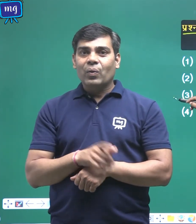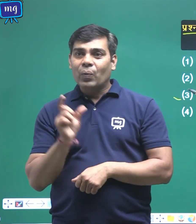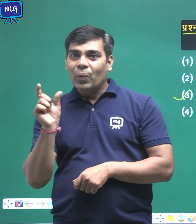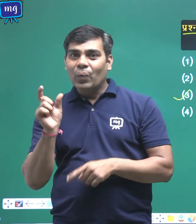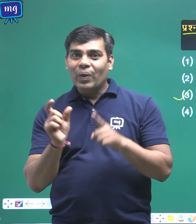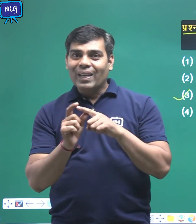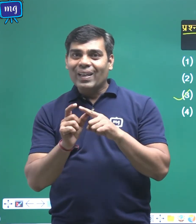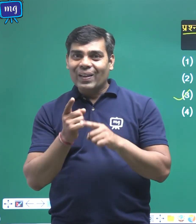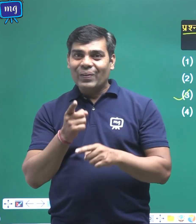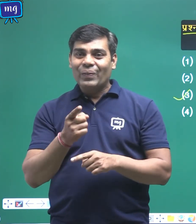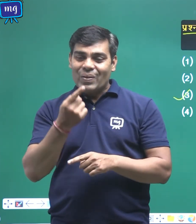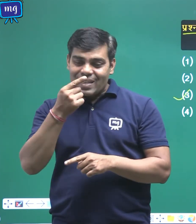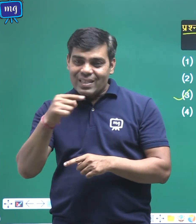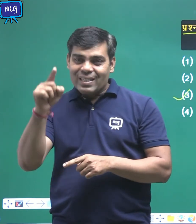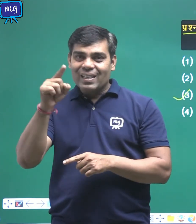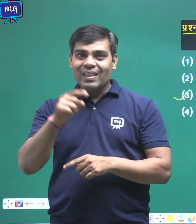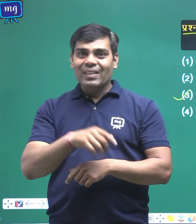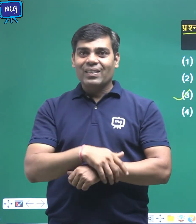उदयपुर को।